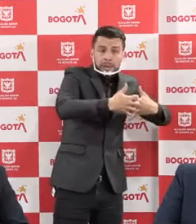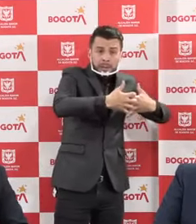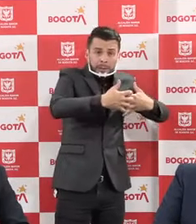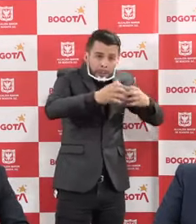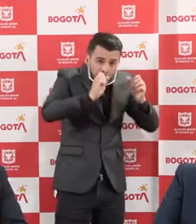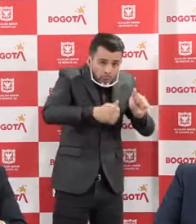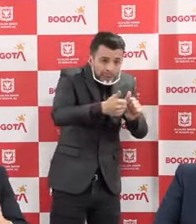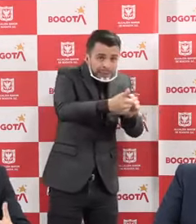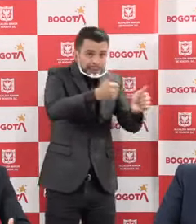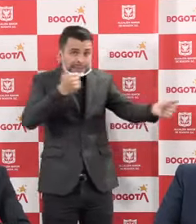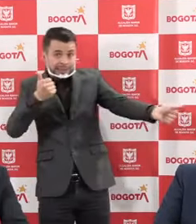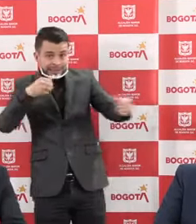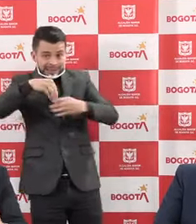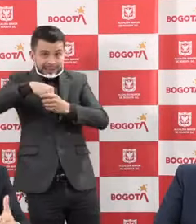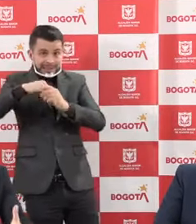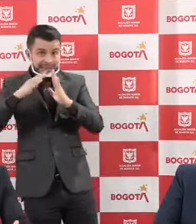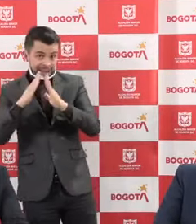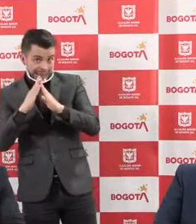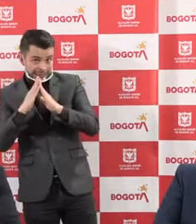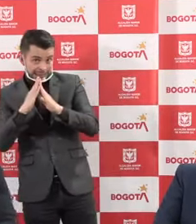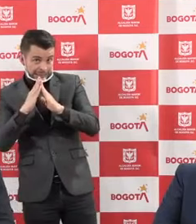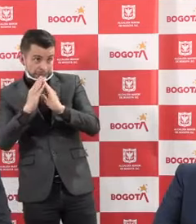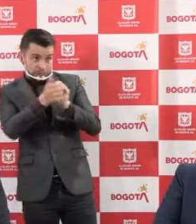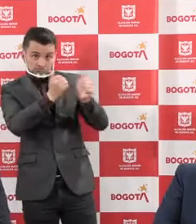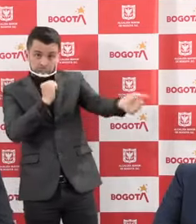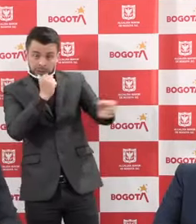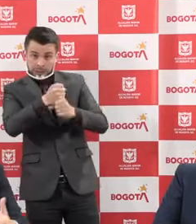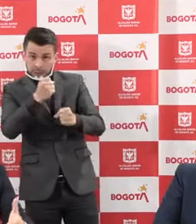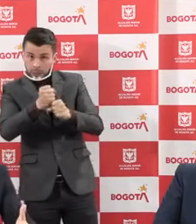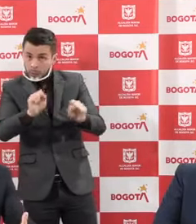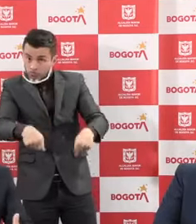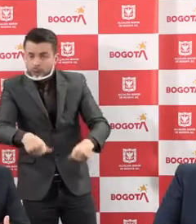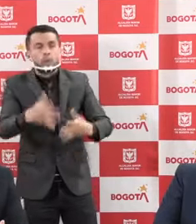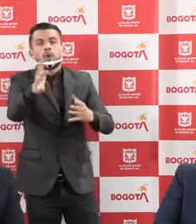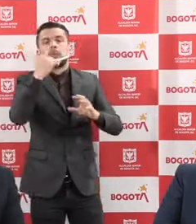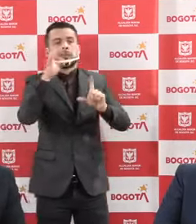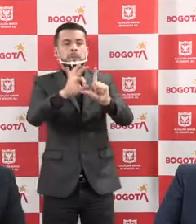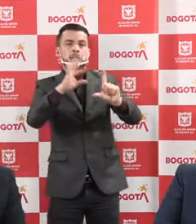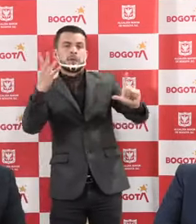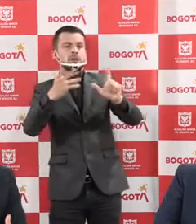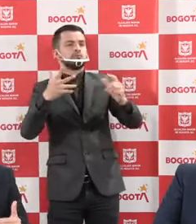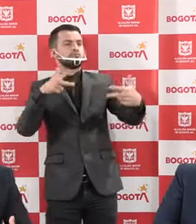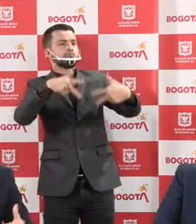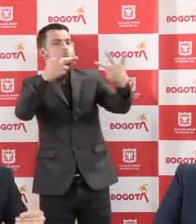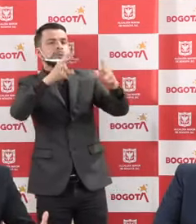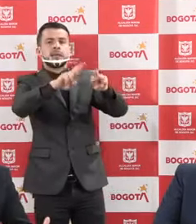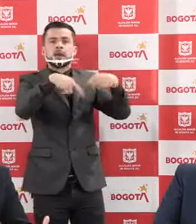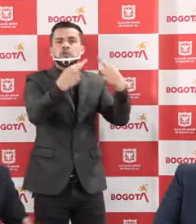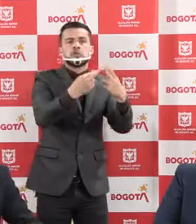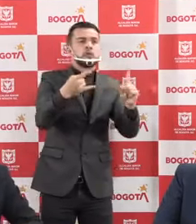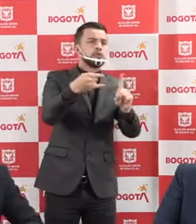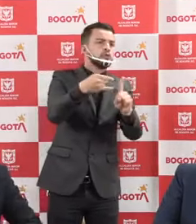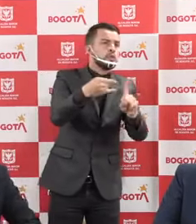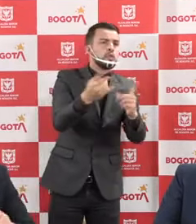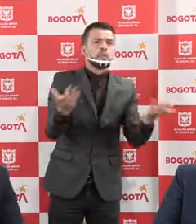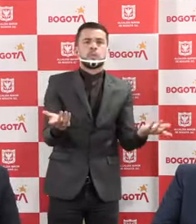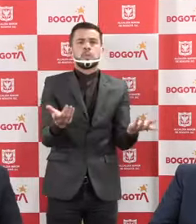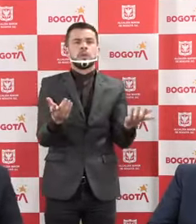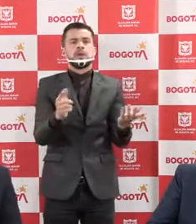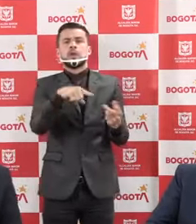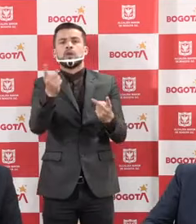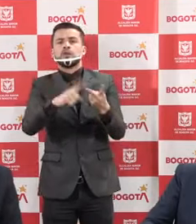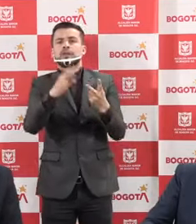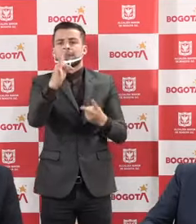trabajar hacer reuniones a través de plataformas como zoom teams que pueden hacer sus entregas a través de